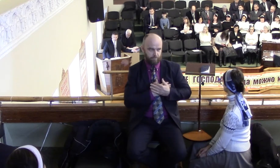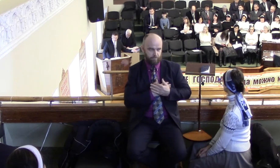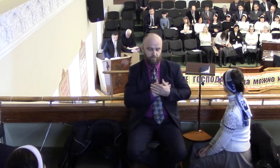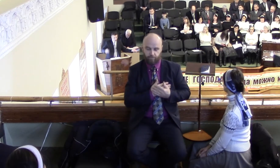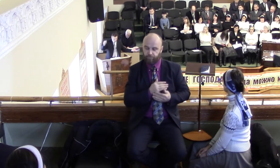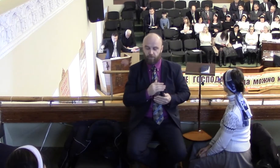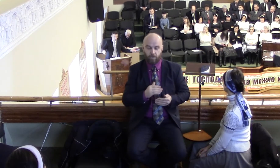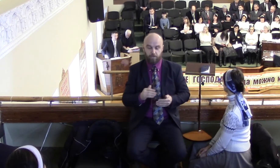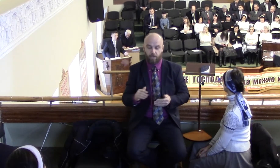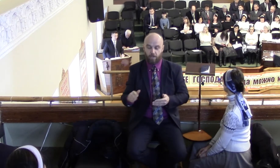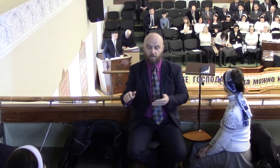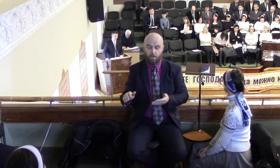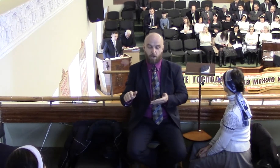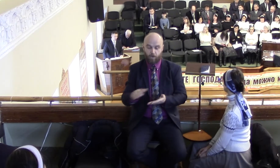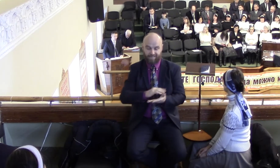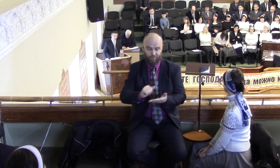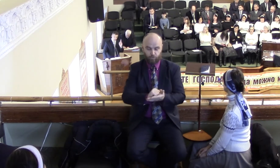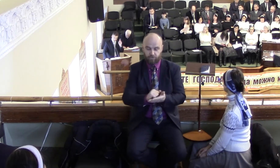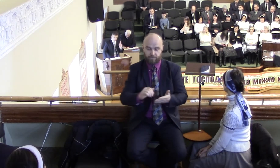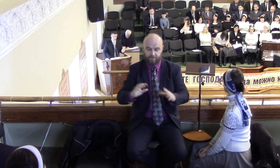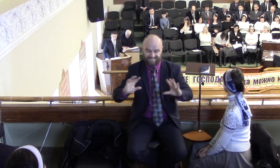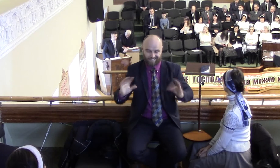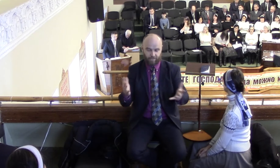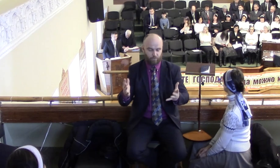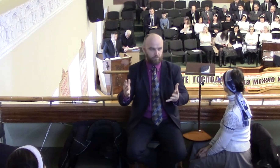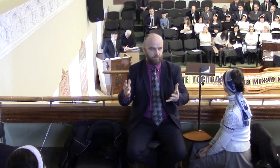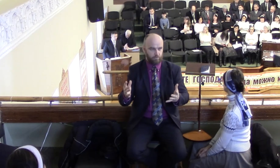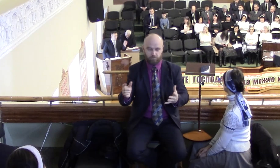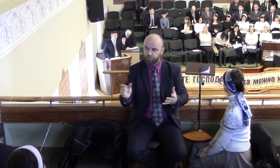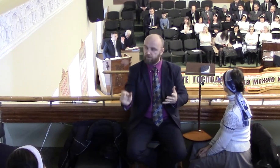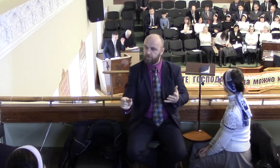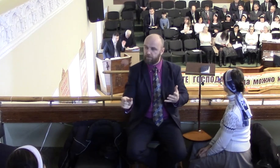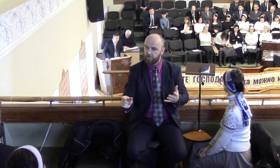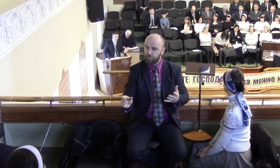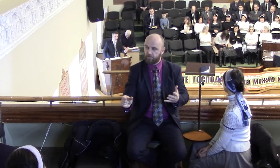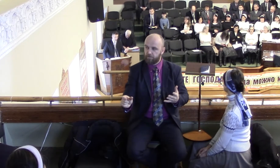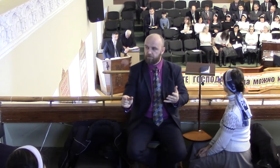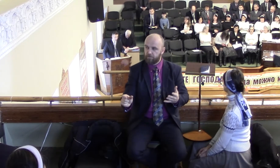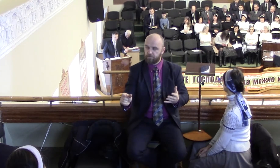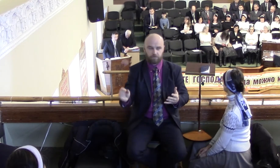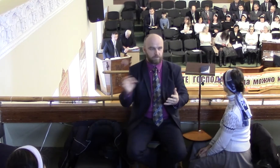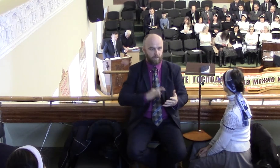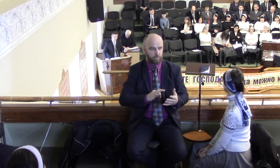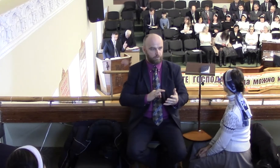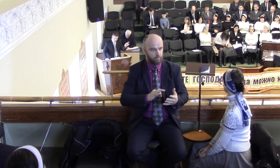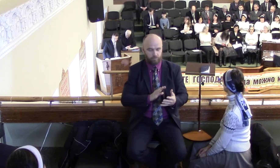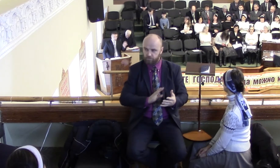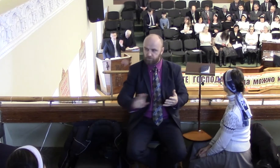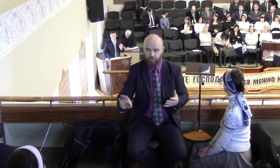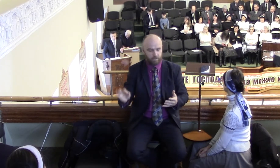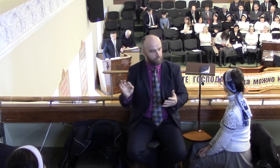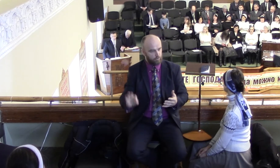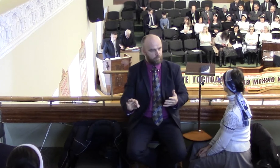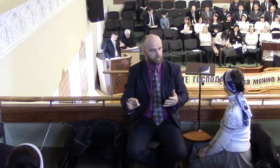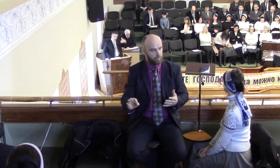не поразил человека в то же самое мгновение. Я еще раз хочу это подчеркнуть. Человек стал смертен, но